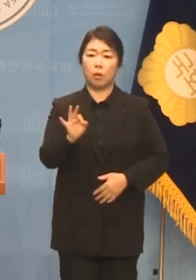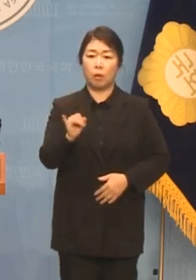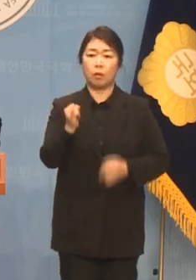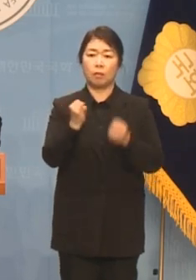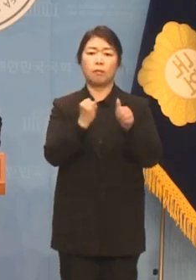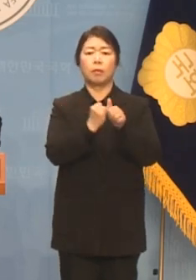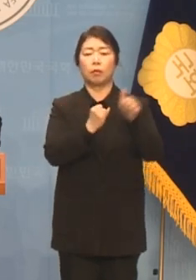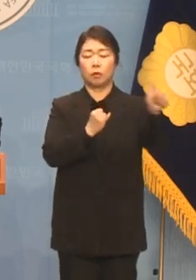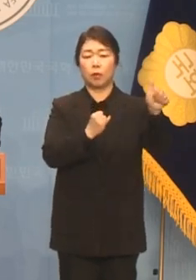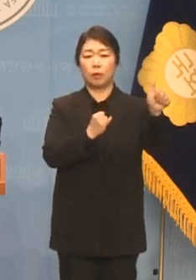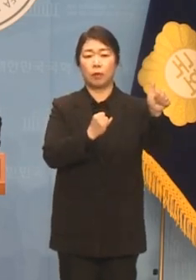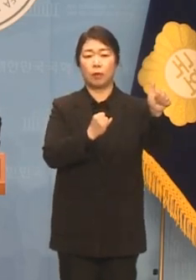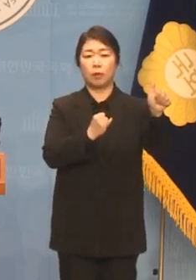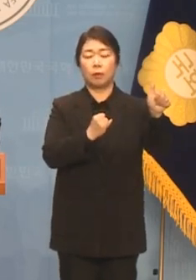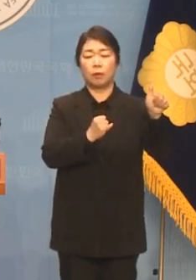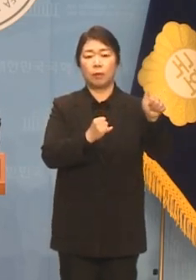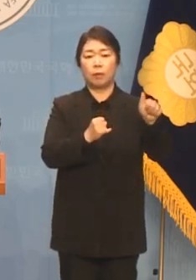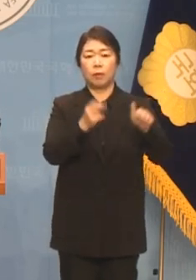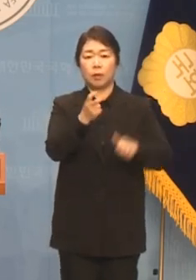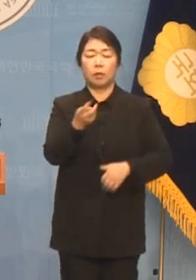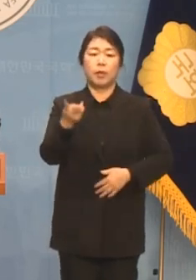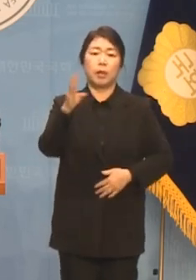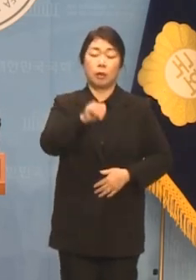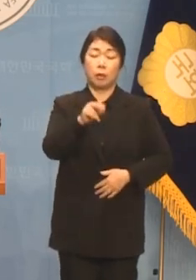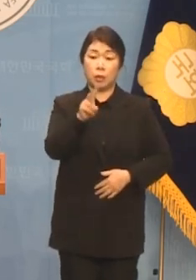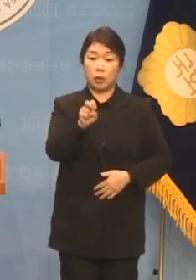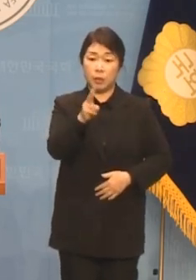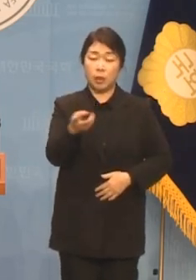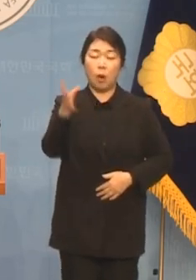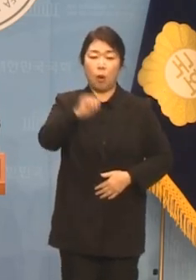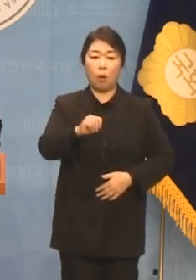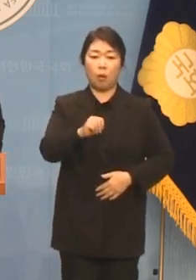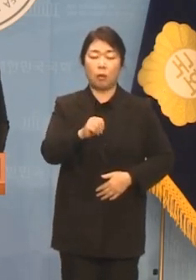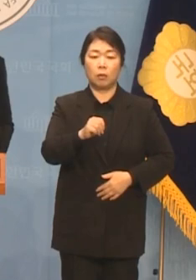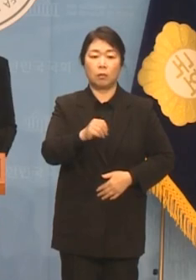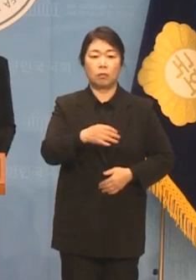예후 22억 어 수임료에 대해서